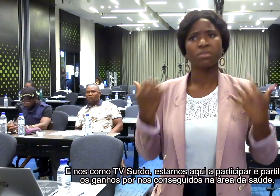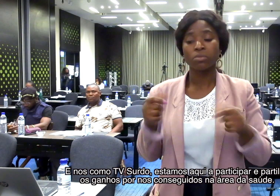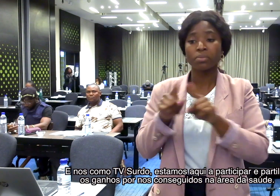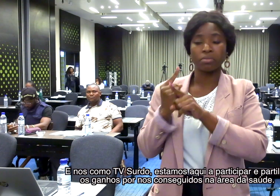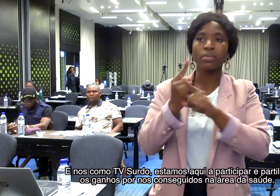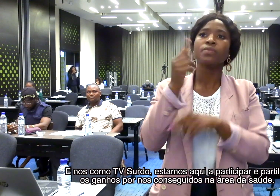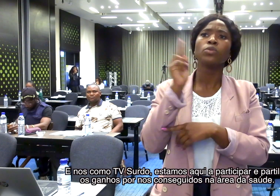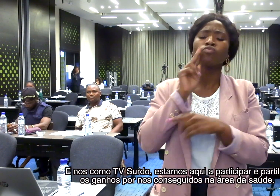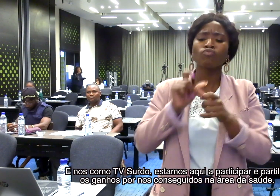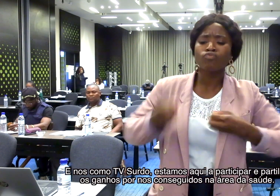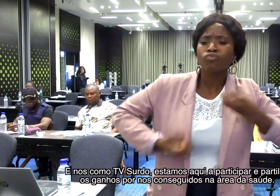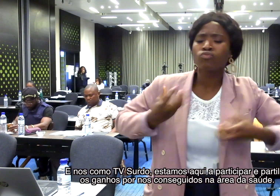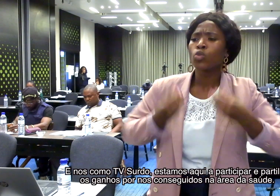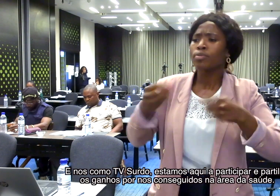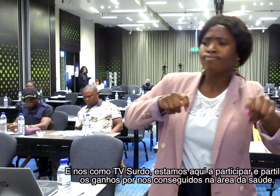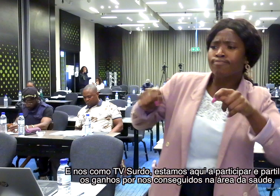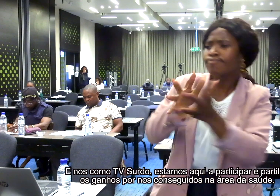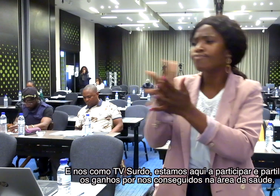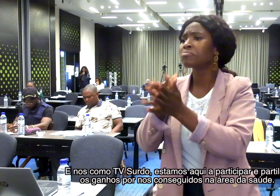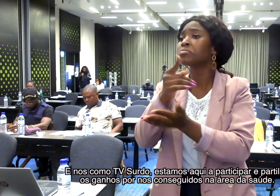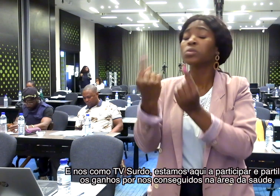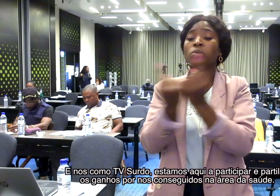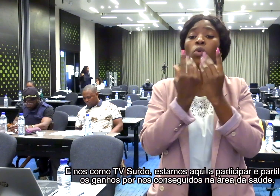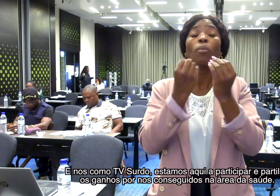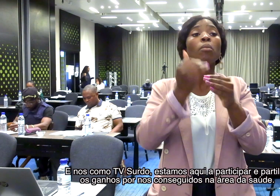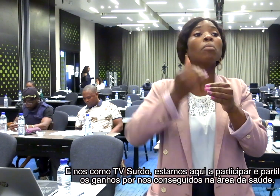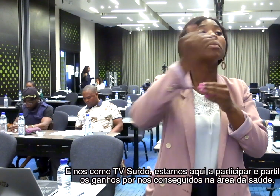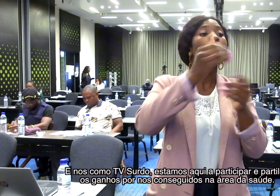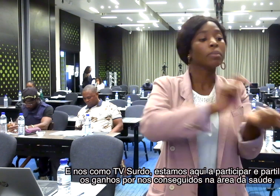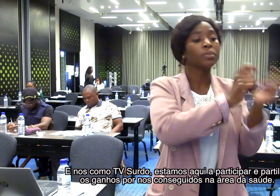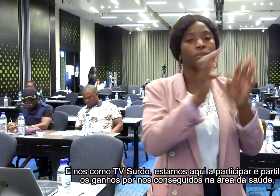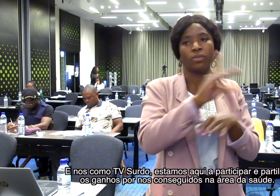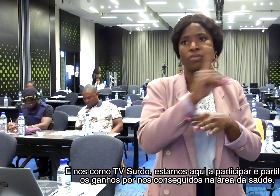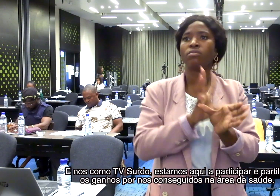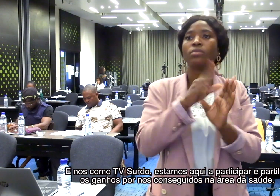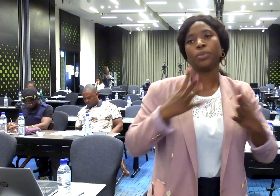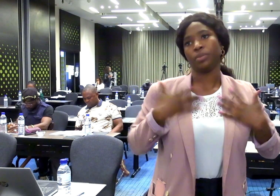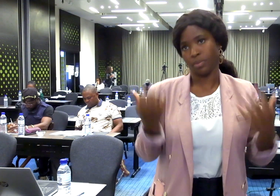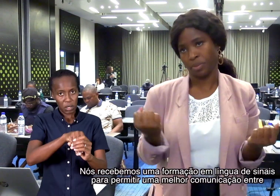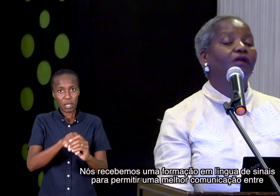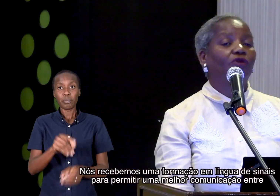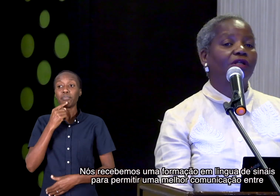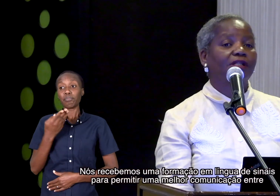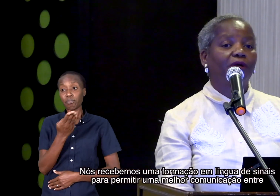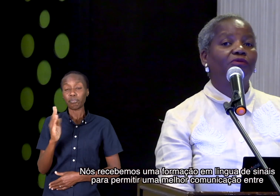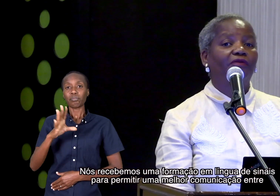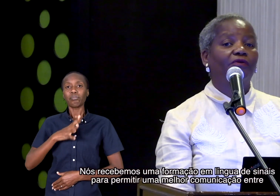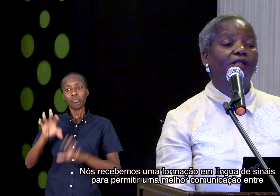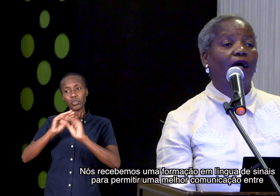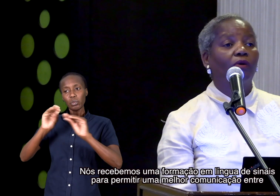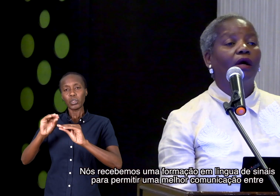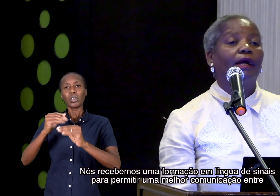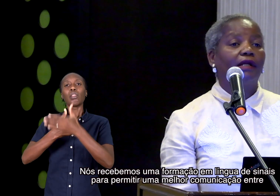Surdo, estamos aqui a participar e partilhar os ganhos por nós conseguidos na área da saúde. Nós recebemos